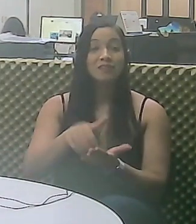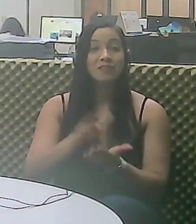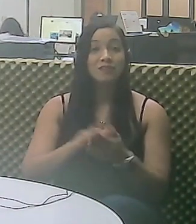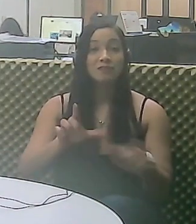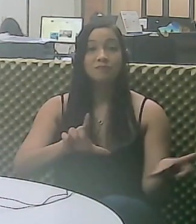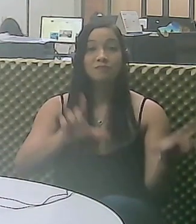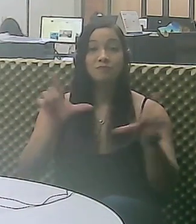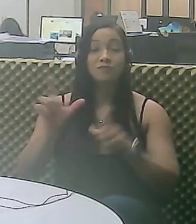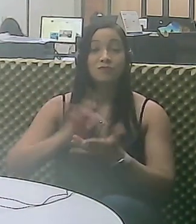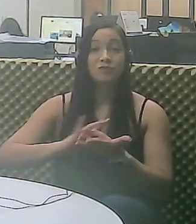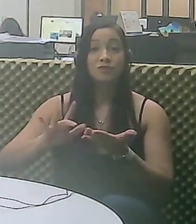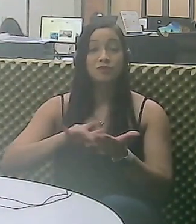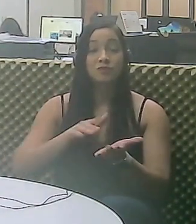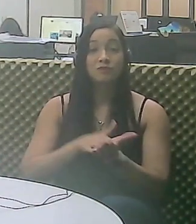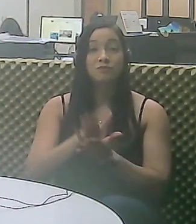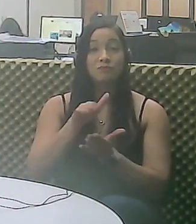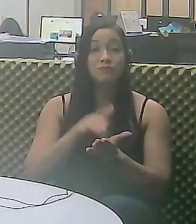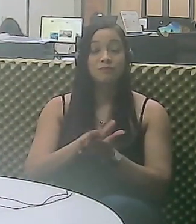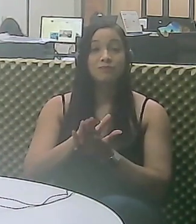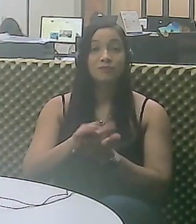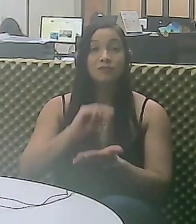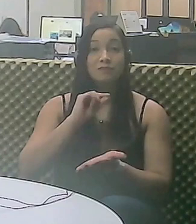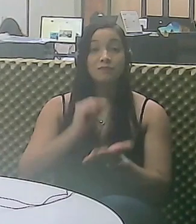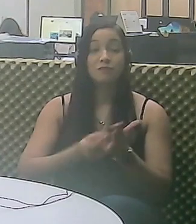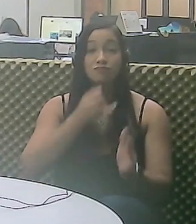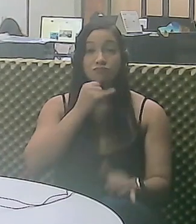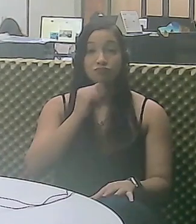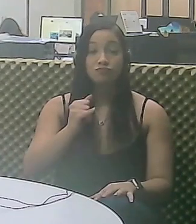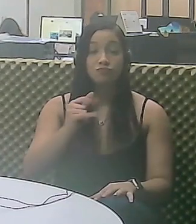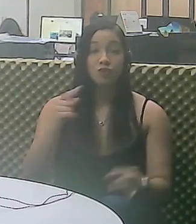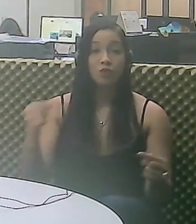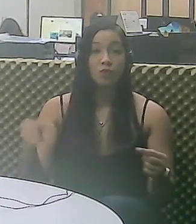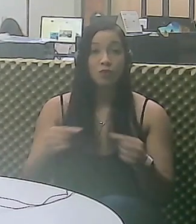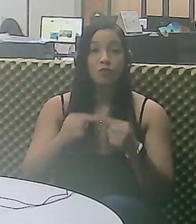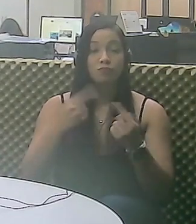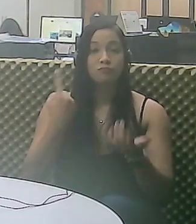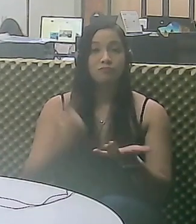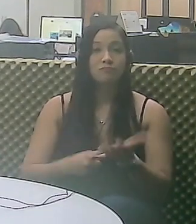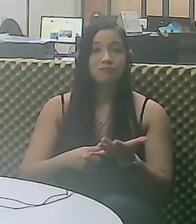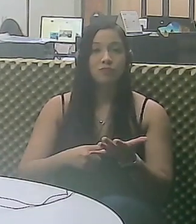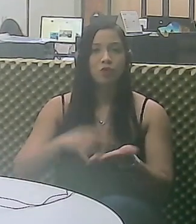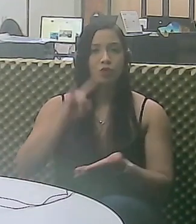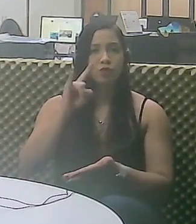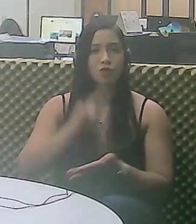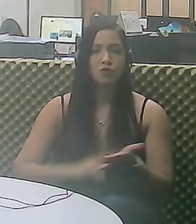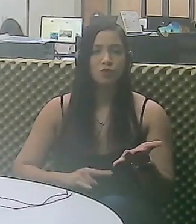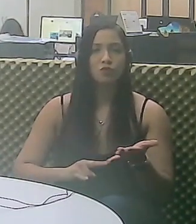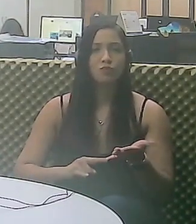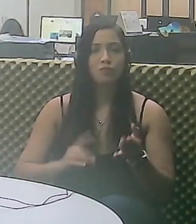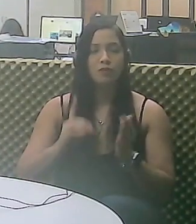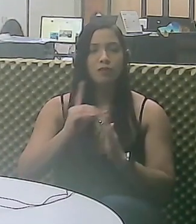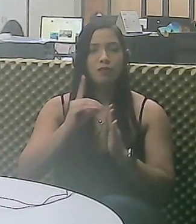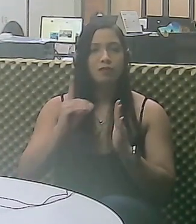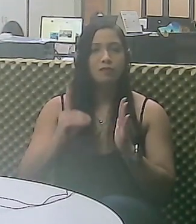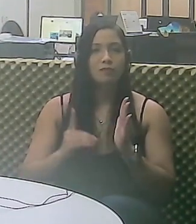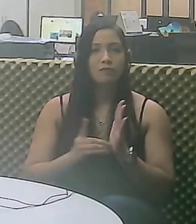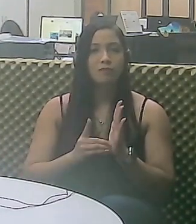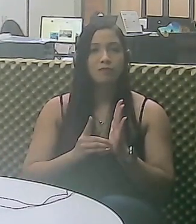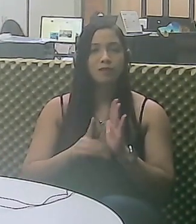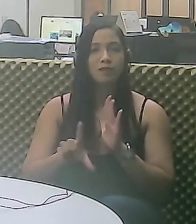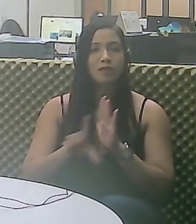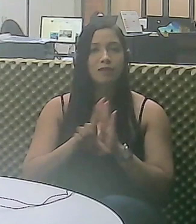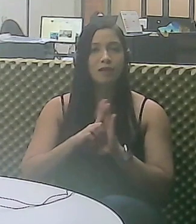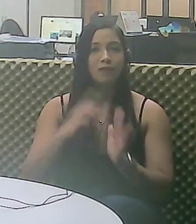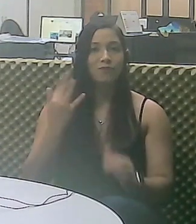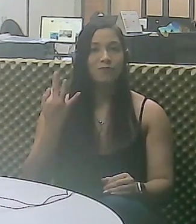certificação digital para sua emissão. Essa assinatura eletrônica, que confirma a autenticidade de documentos e declarações, atenderá à